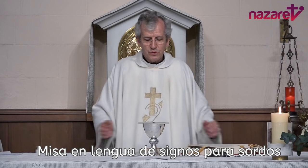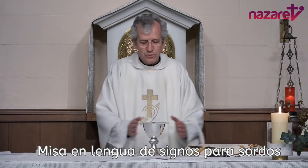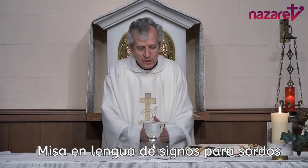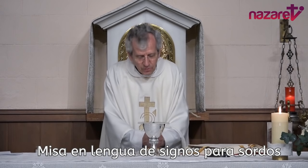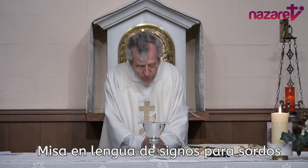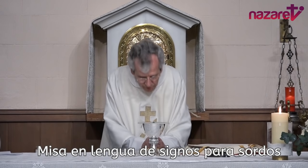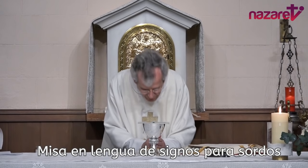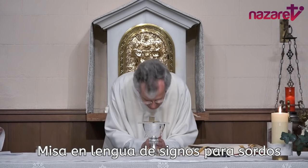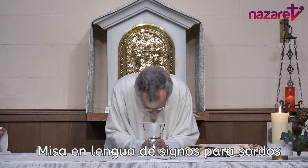nuestro